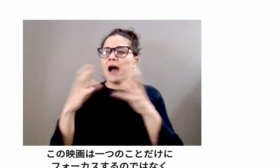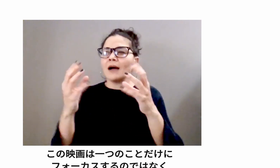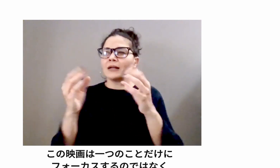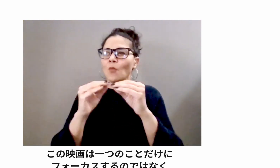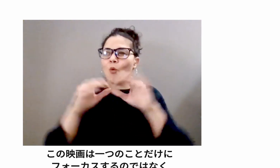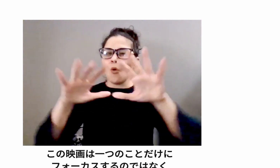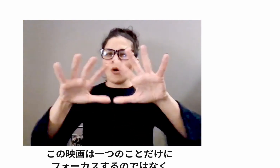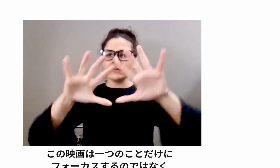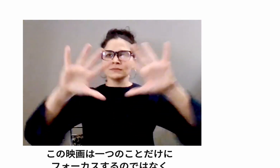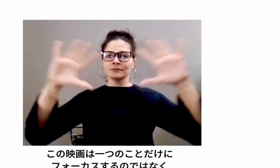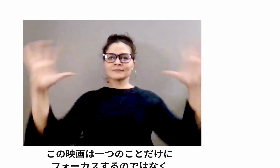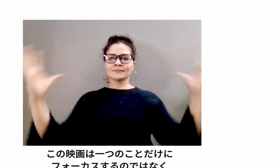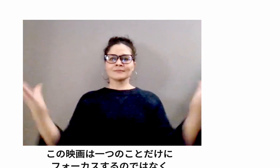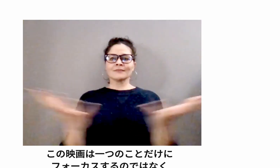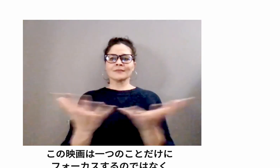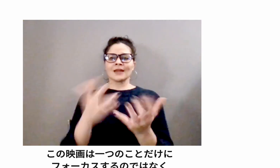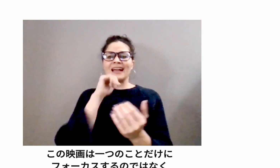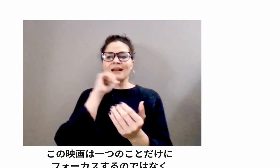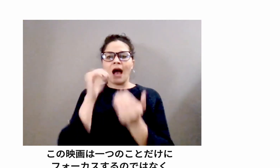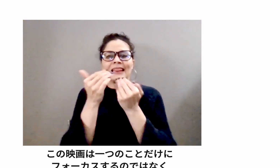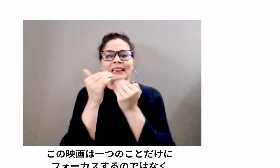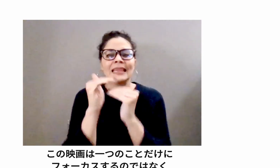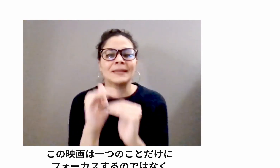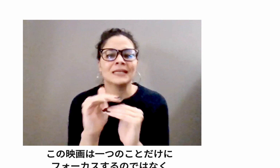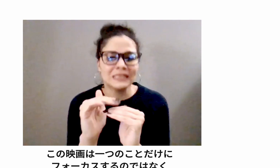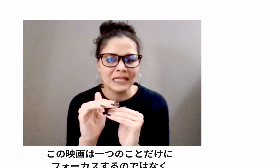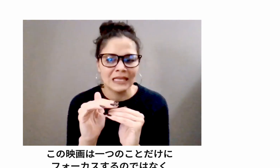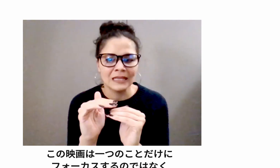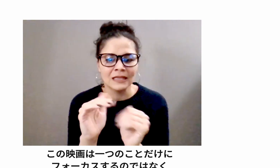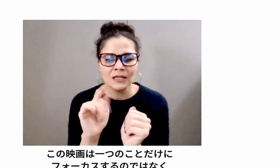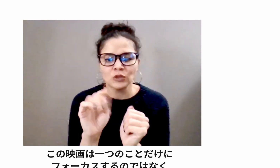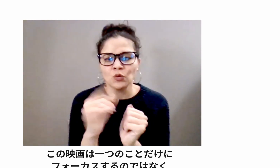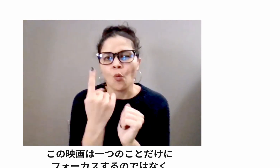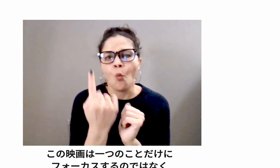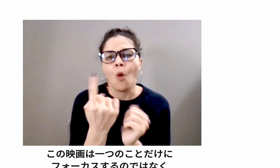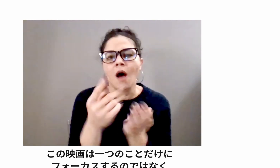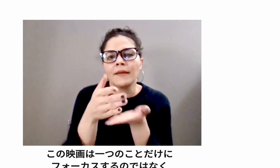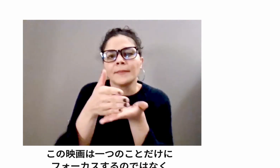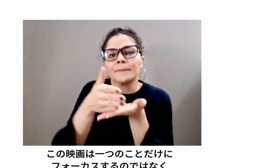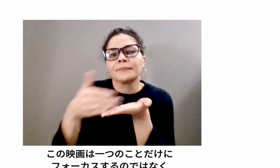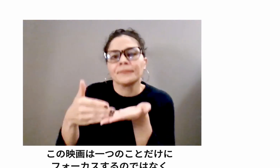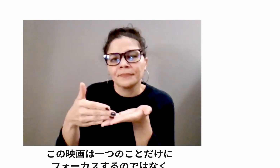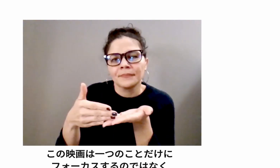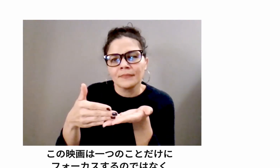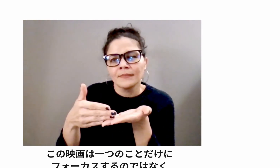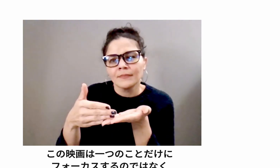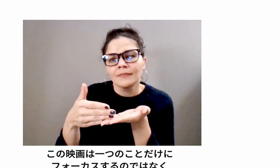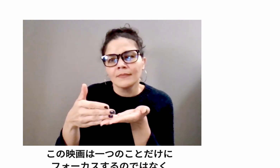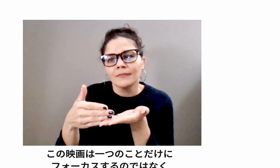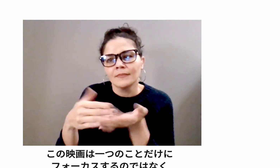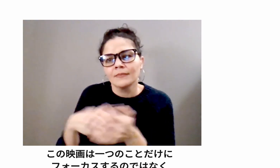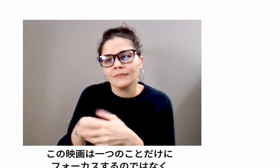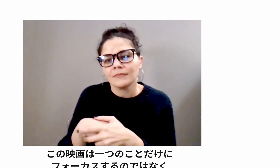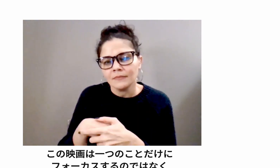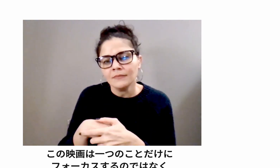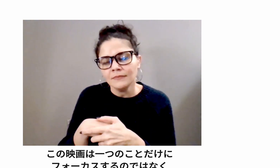それがこの映画をもっと全体を見るような映画にできたと思います。一つのことだけにフォーカスするのではな